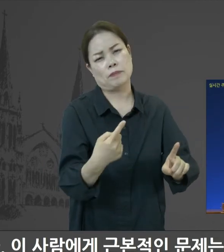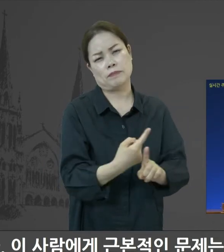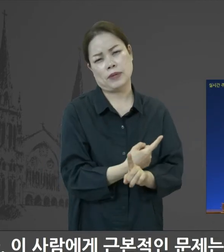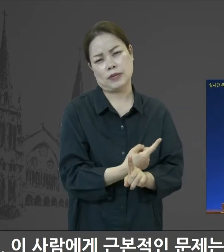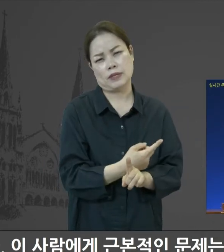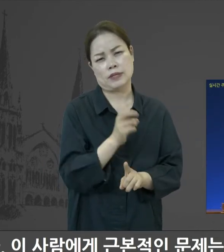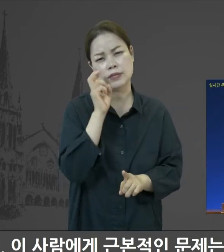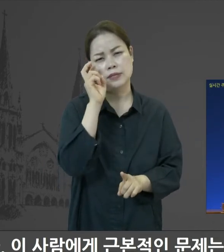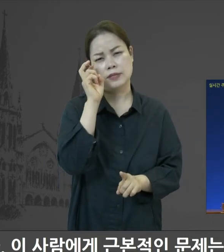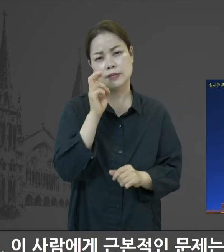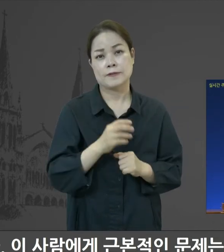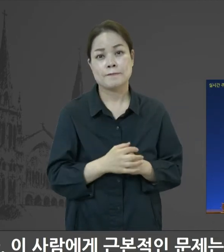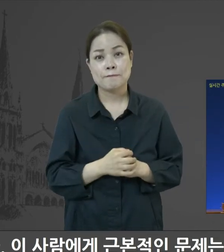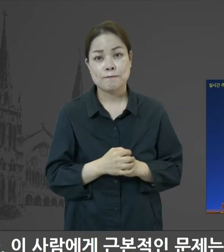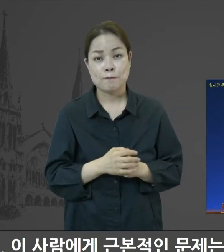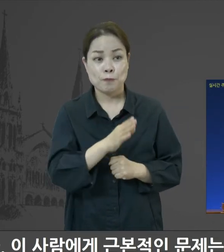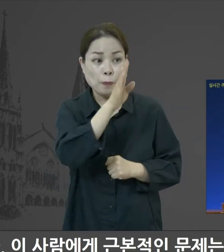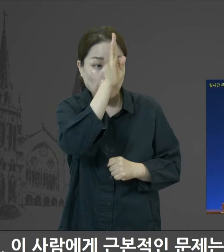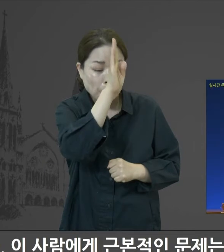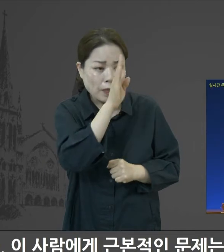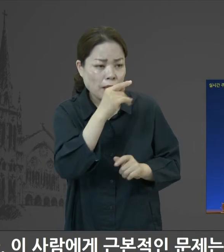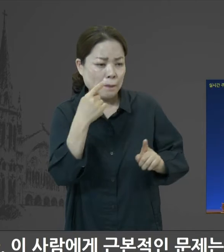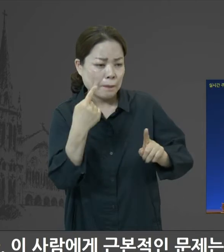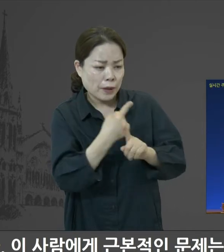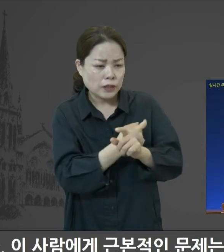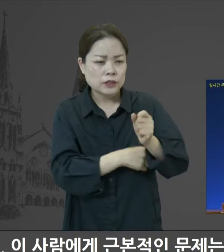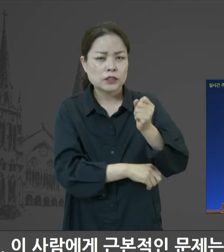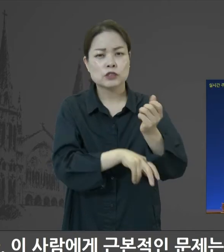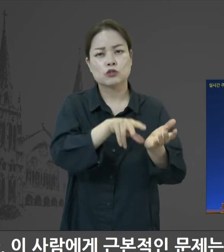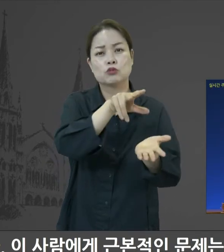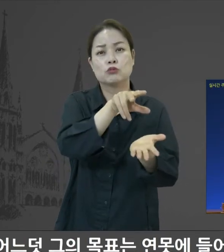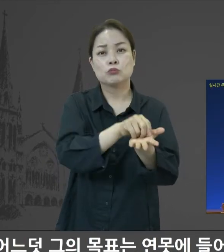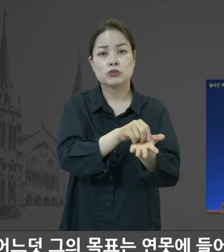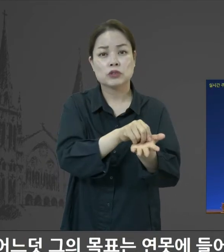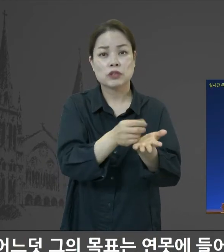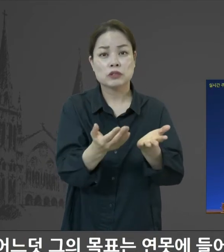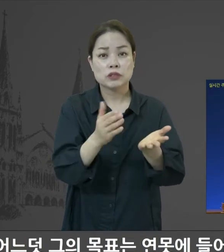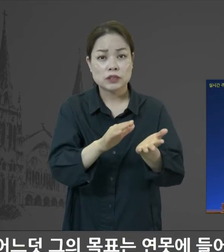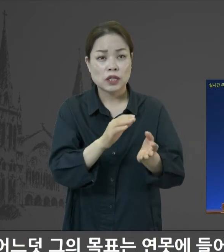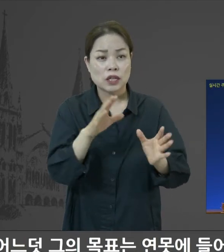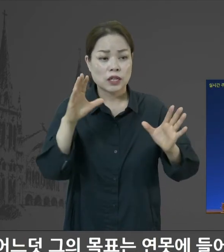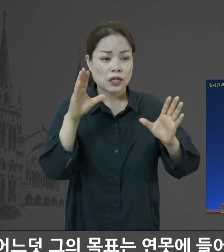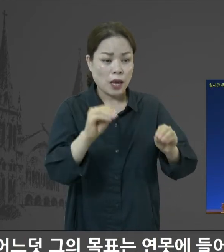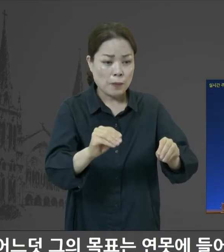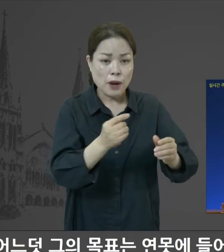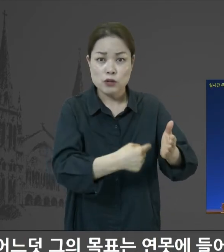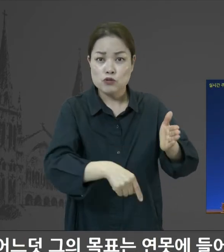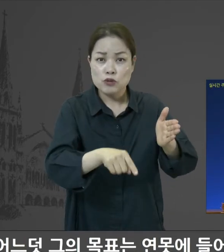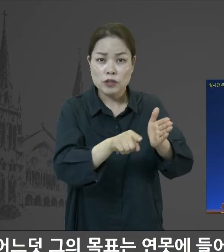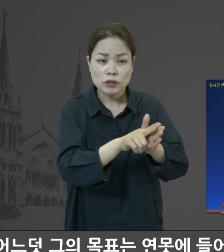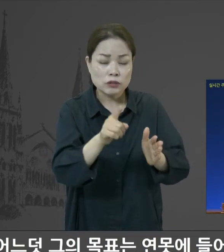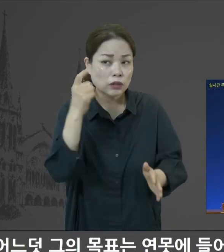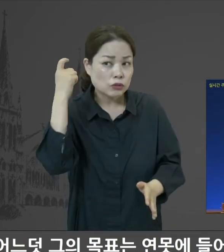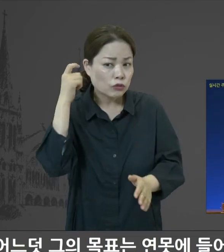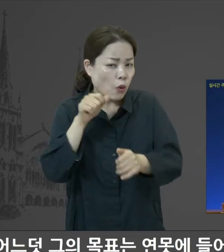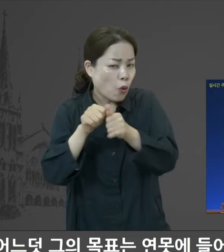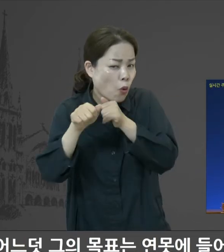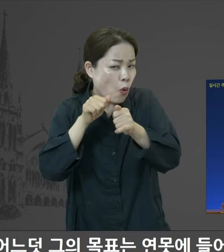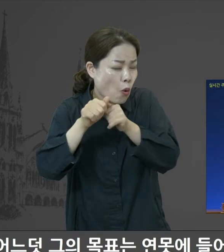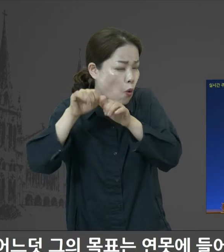됩니다. 질병이 낫는 것이 근원적인 문제였는데 그것을 낫기 위해서 어디서 들은